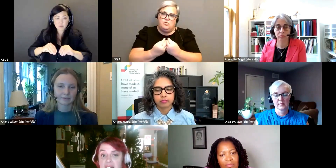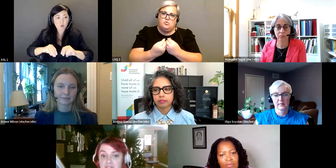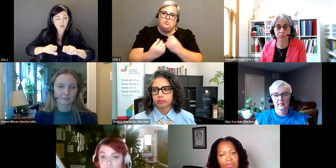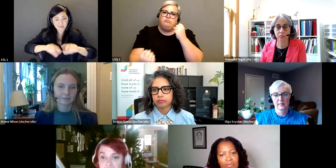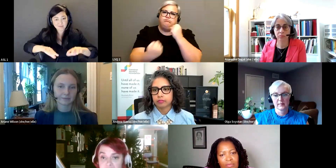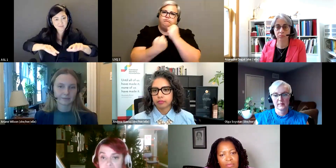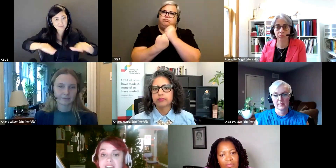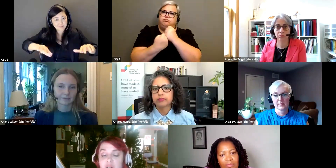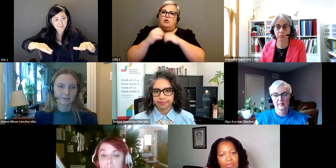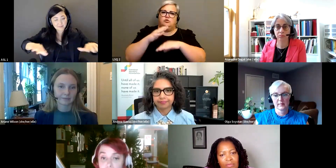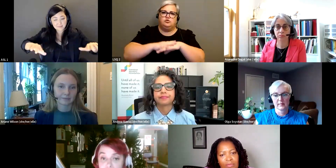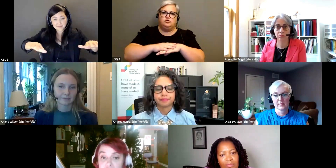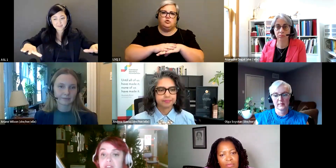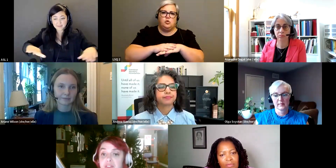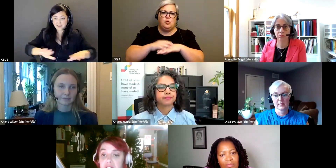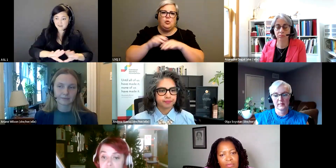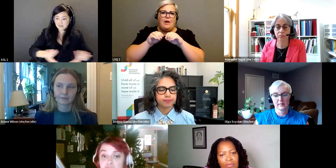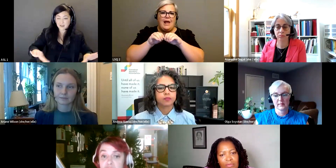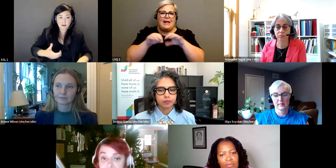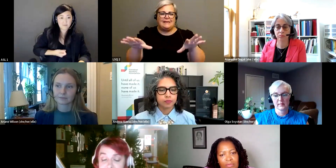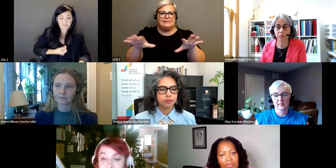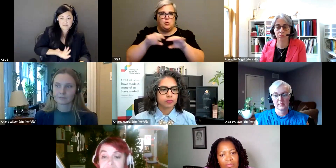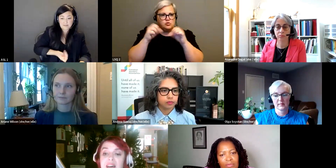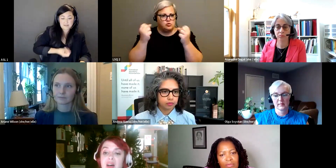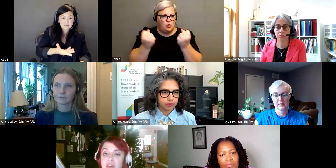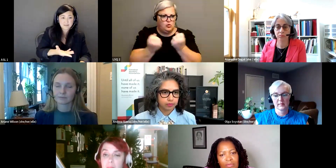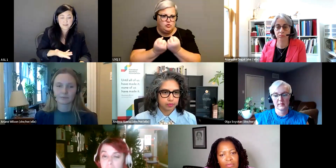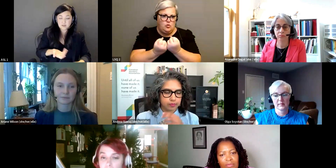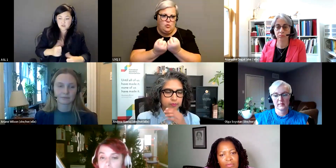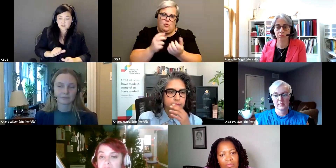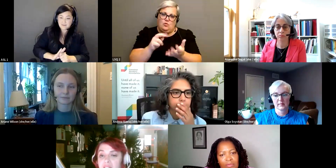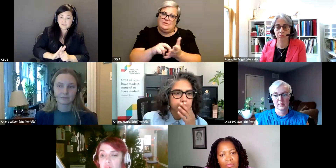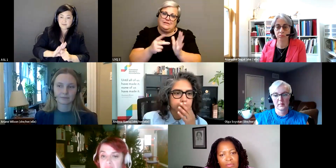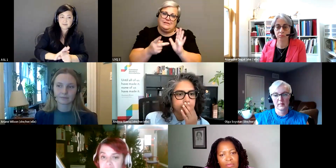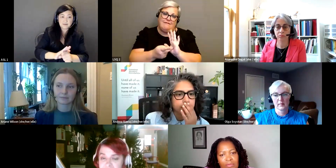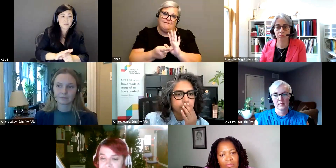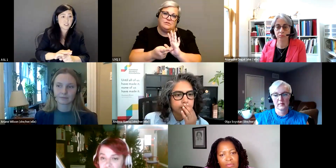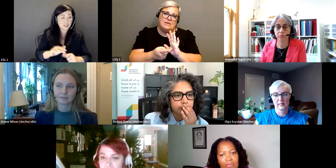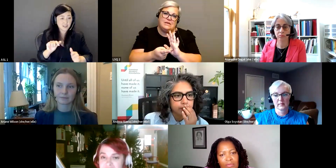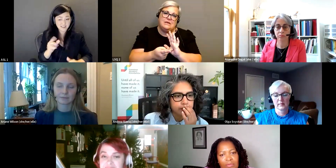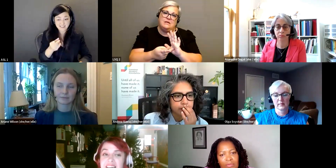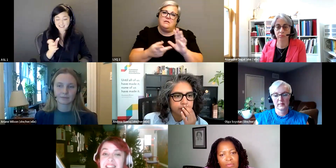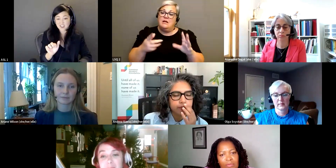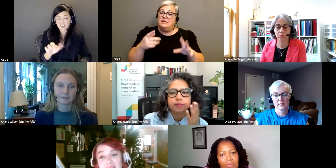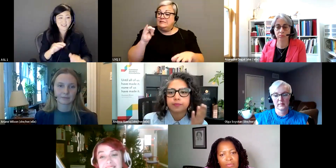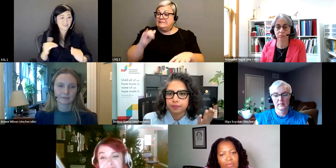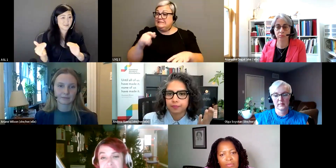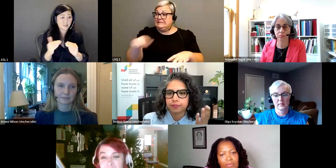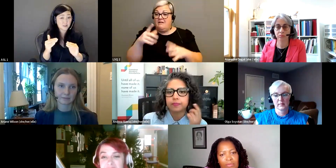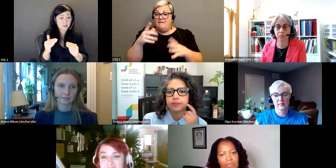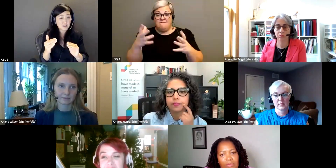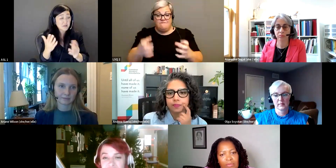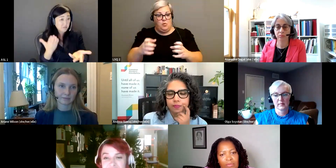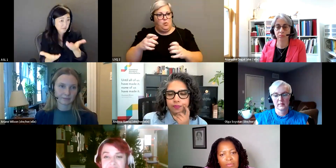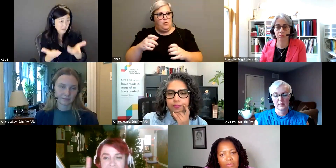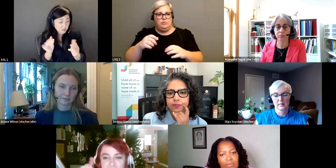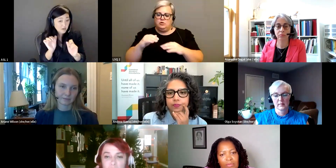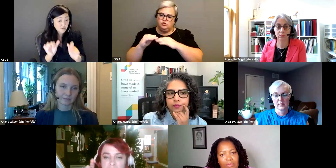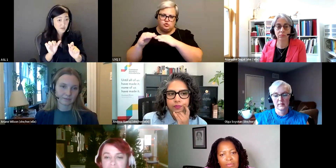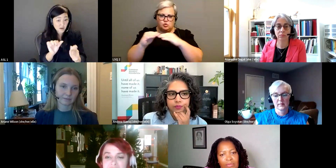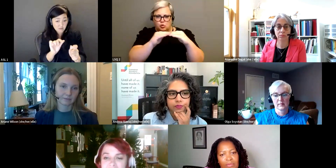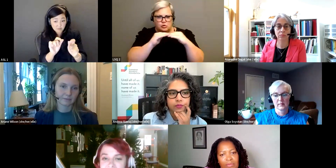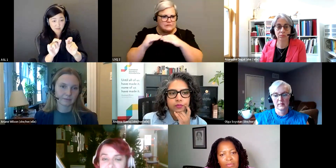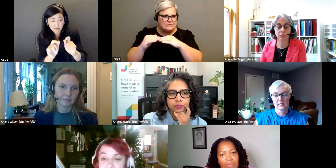les réseaux sociaux. C'est très important. Plus nous amplifions les voix des personnes qui exigent la justice de genre,